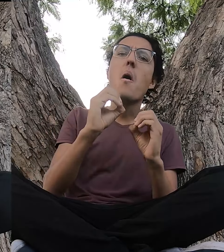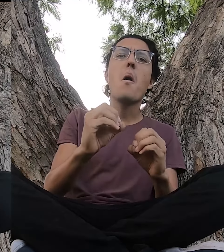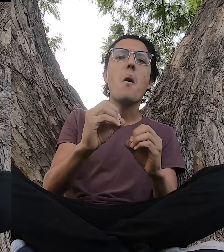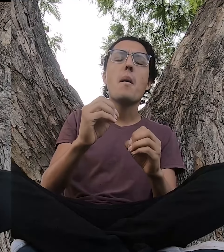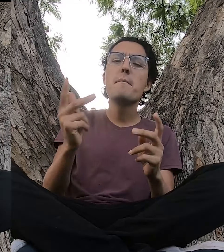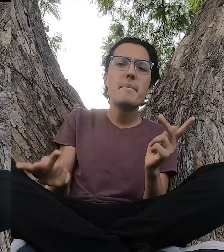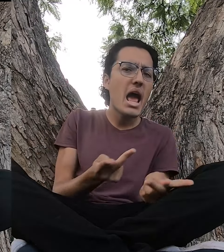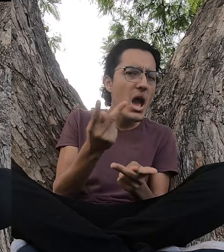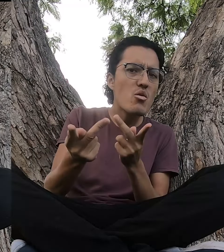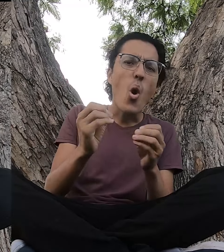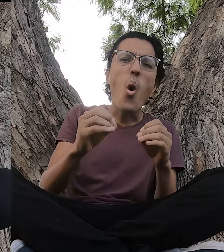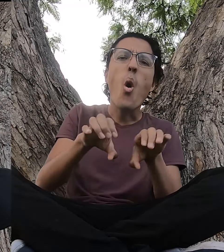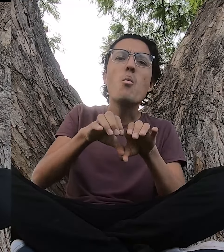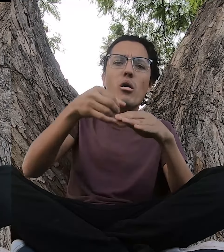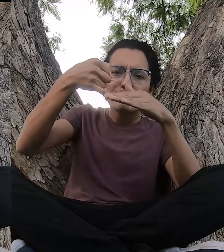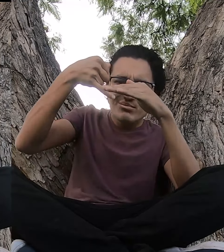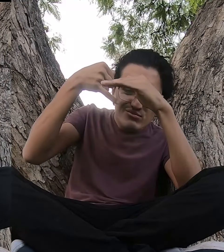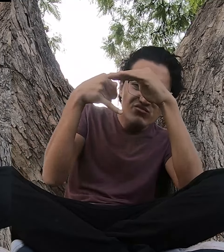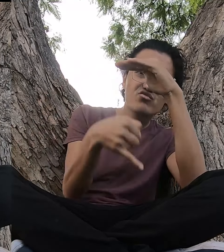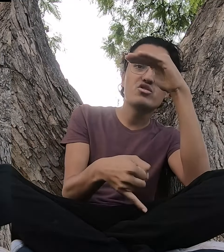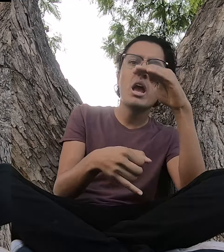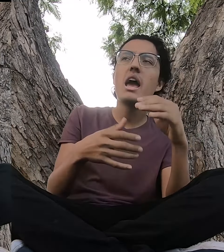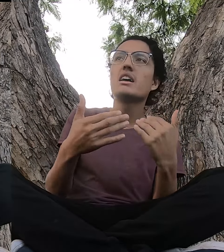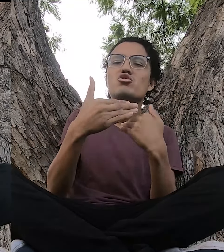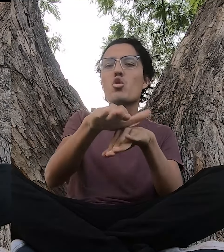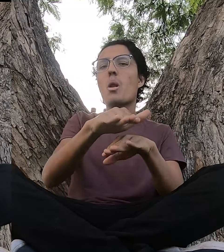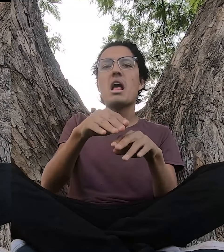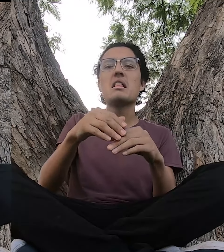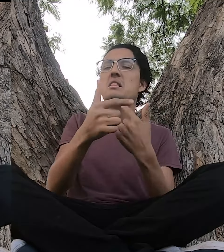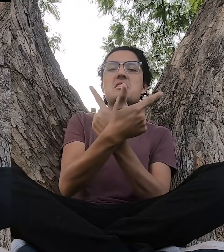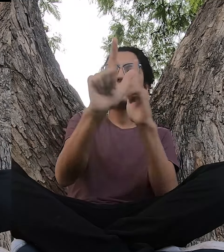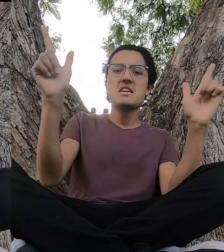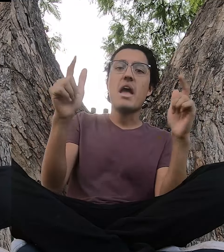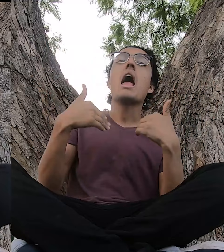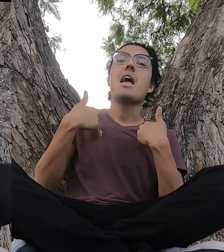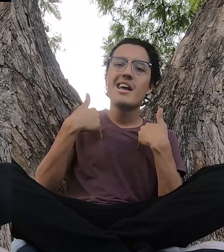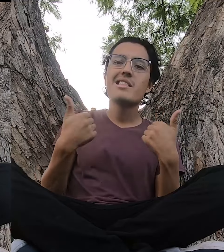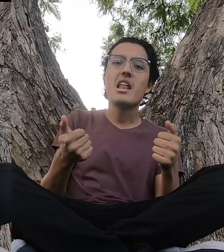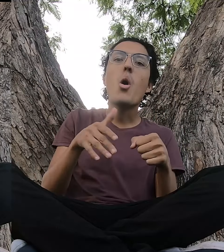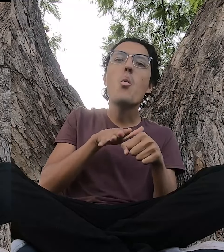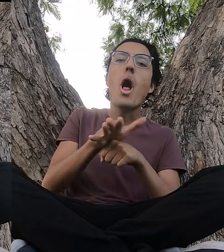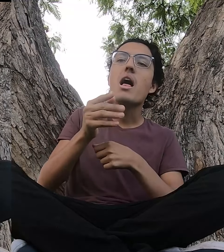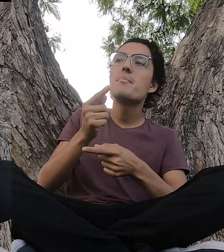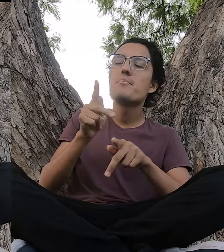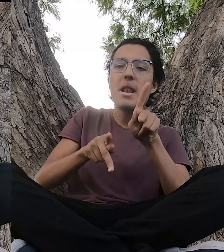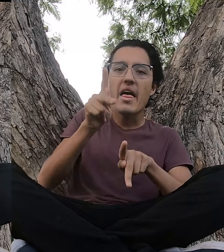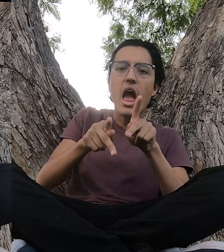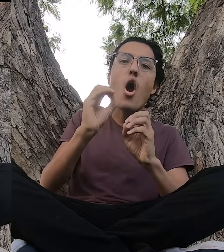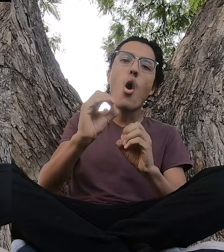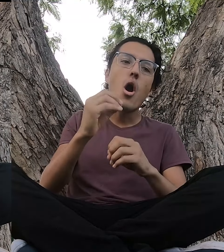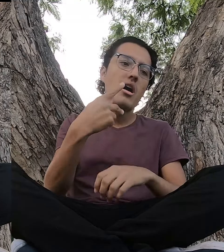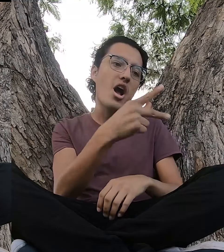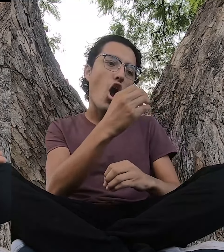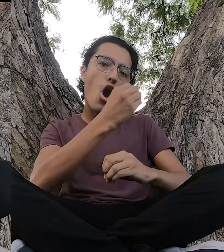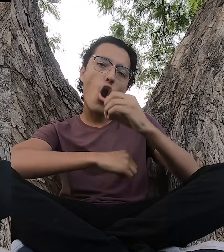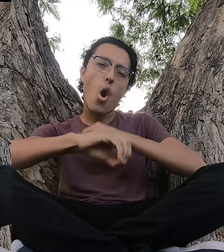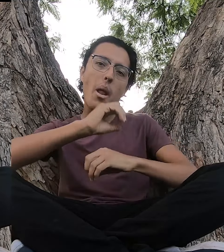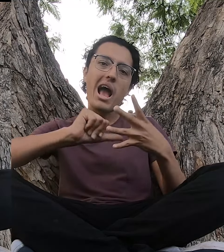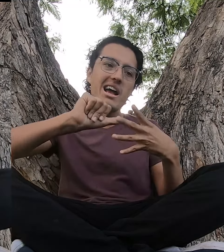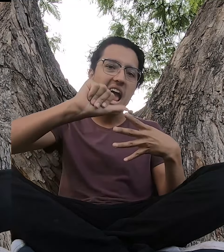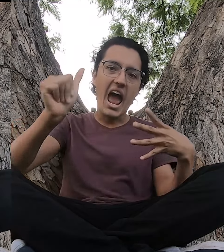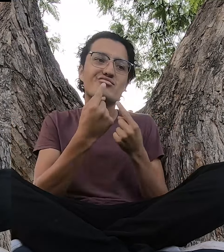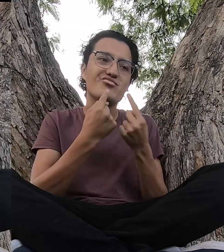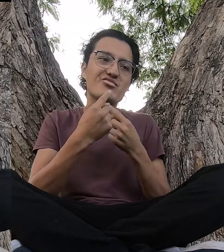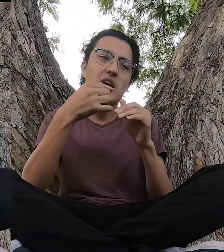como formular una pregunta o un cuestionamiento sobre una película, poder entender la profundidad de una obra